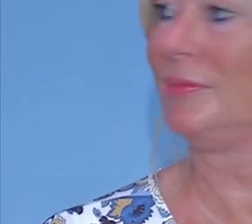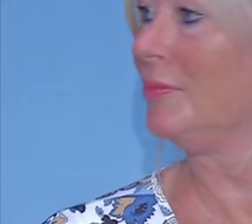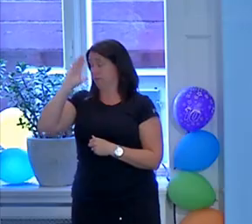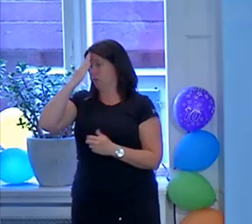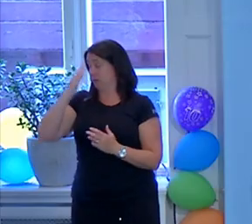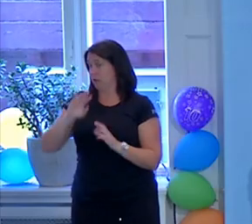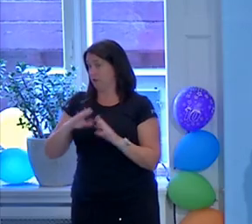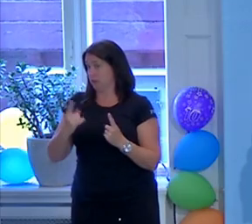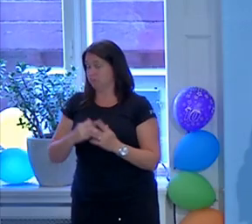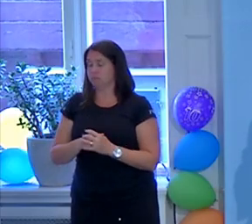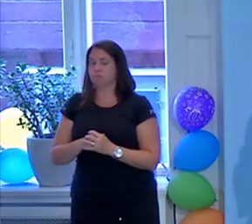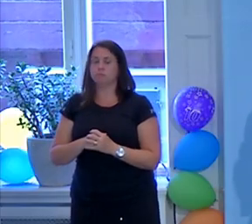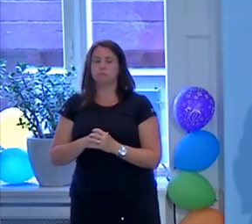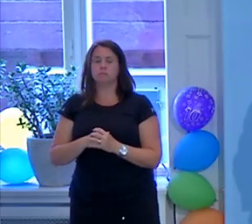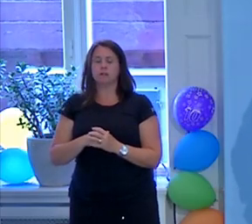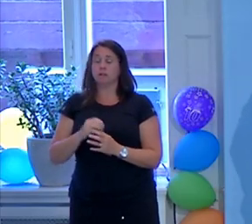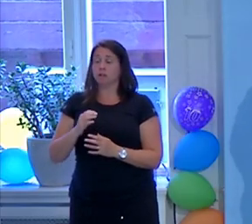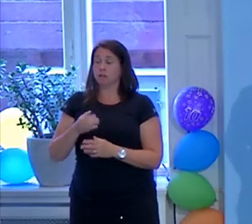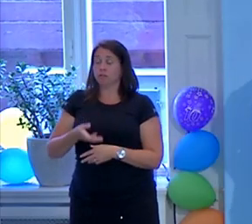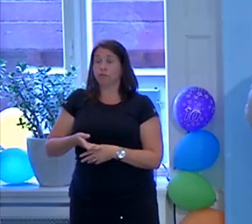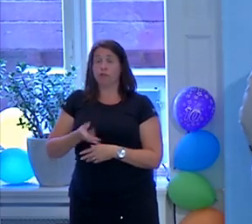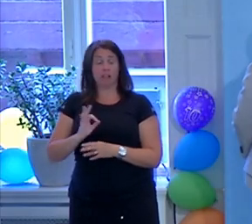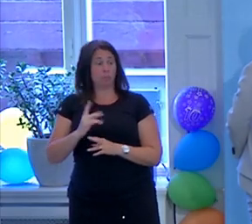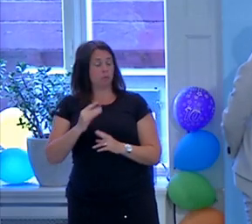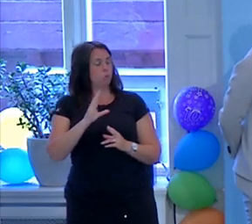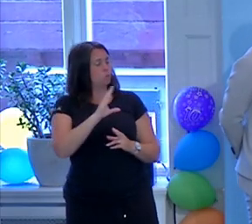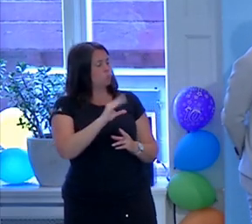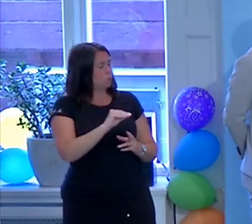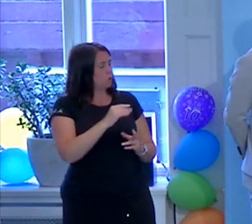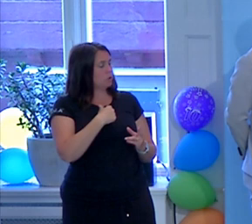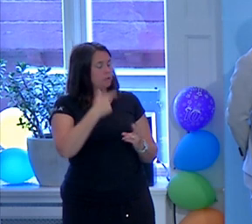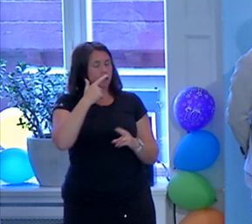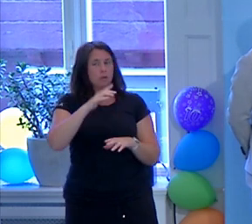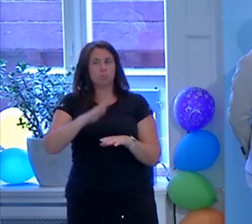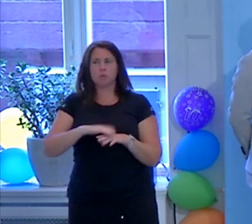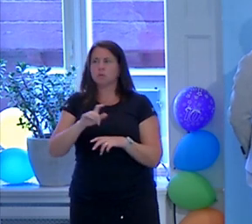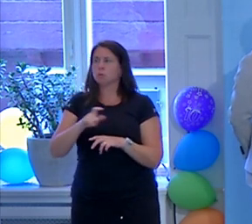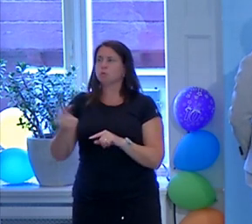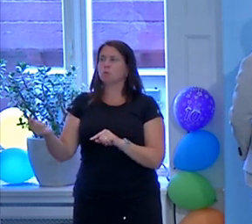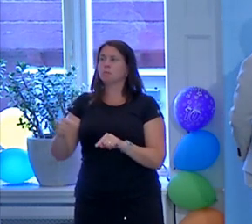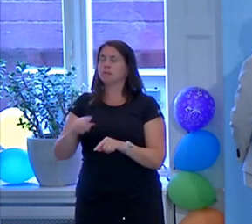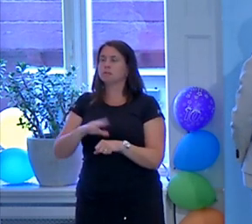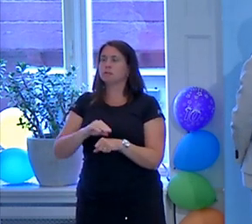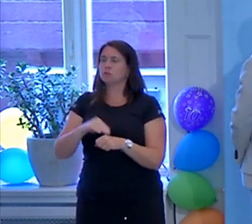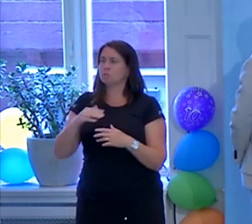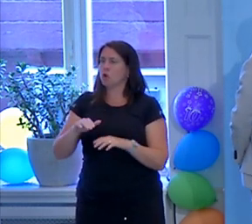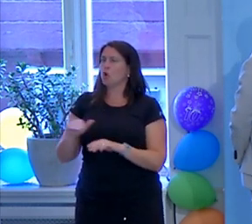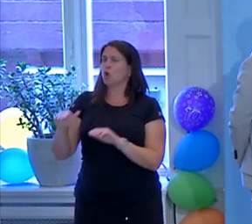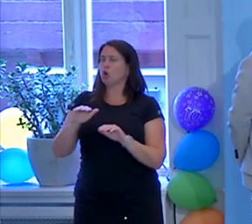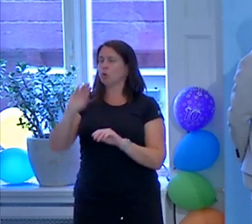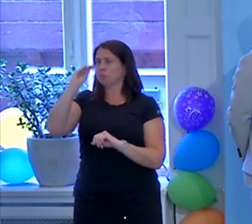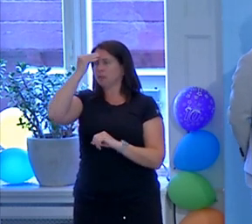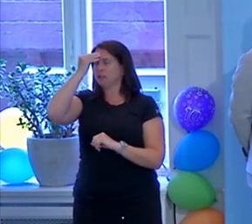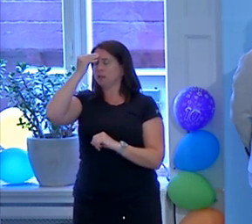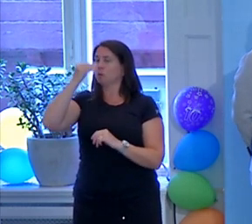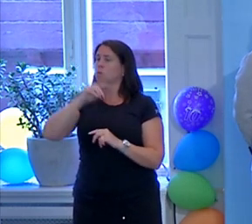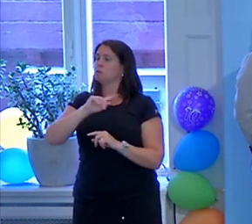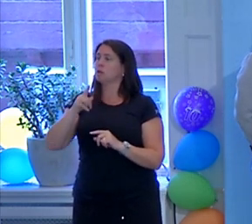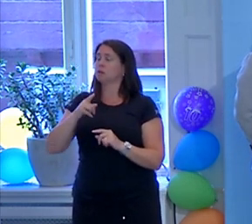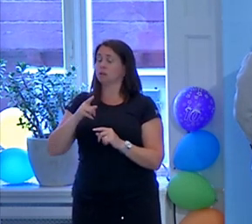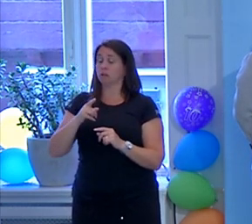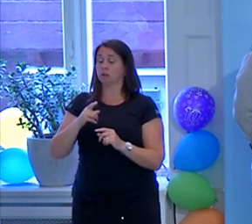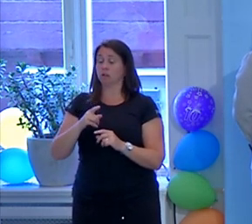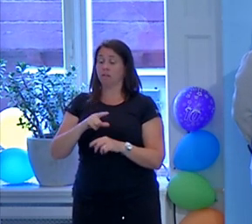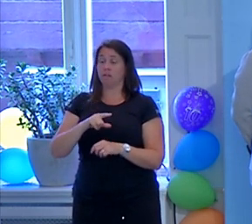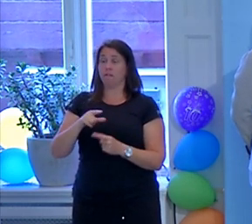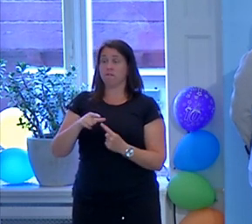Filip? Jag tänker ta fasta på en sak som du sa också, det här med personer som kommer till Sverige som är högutbildade och sen så väljer att